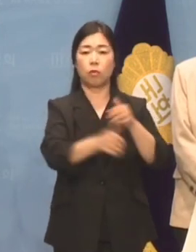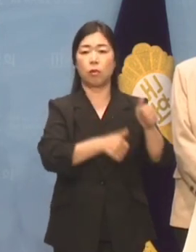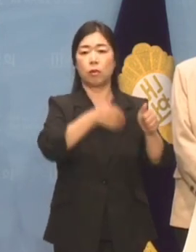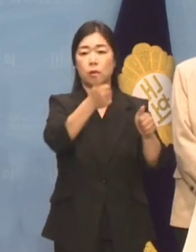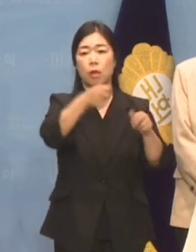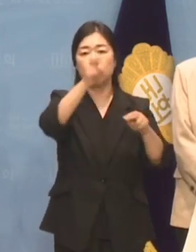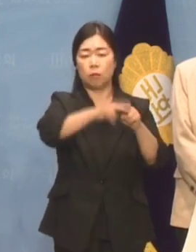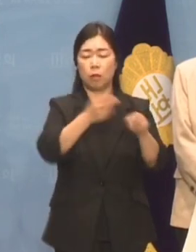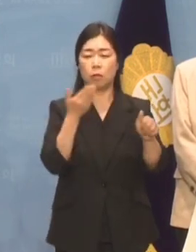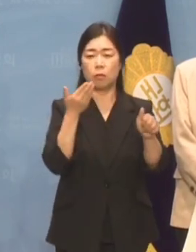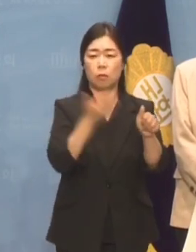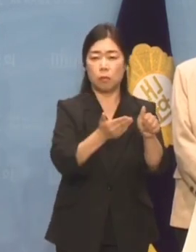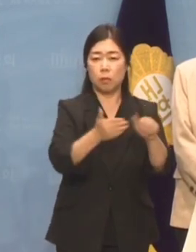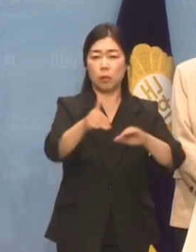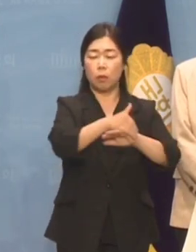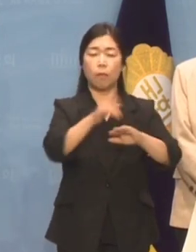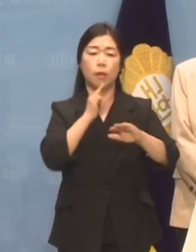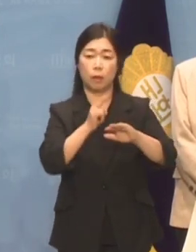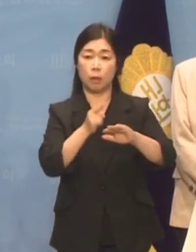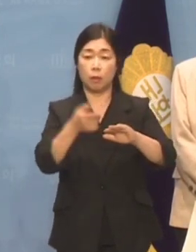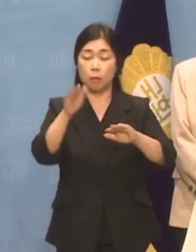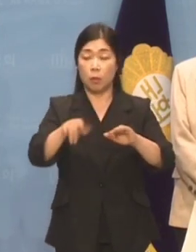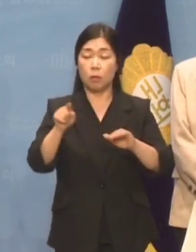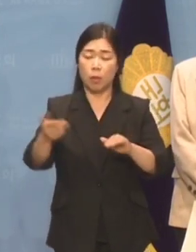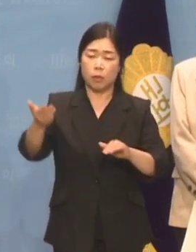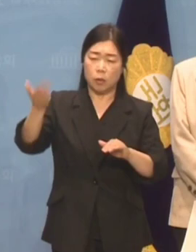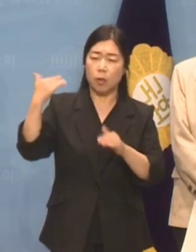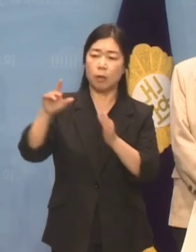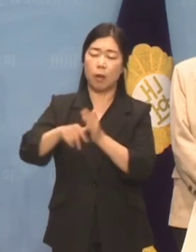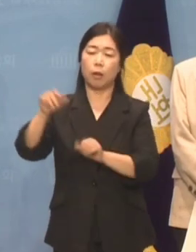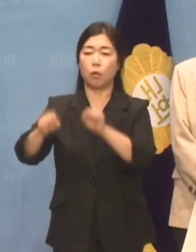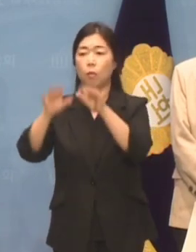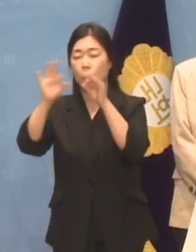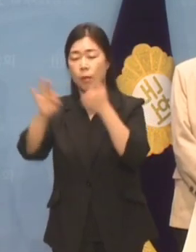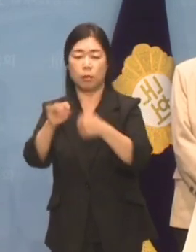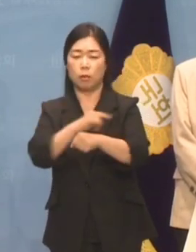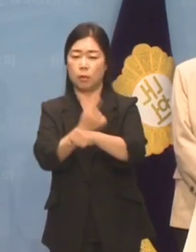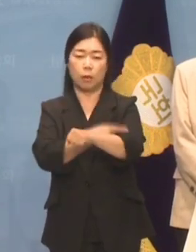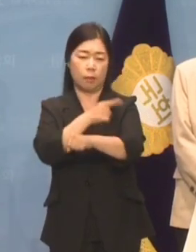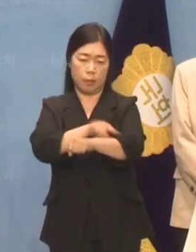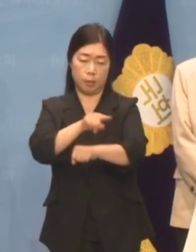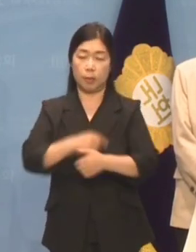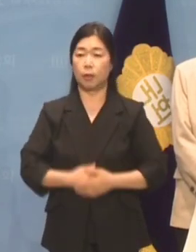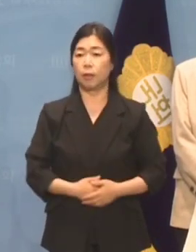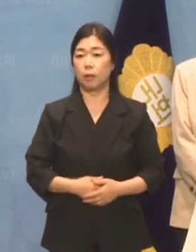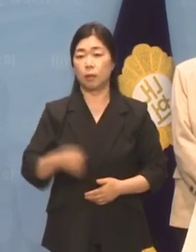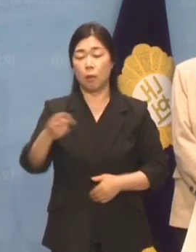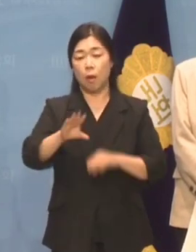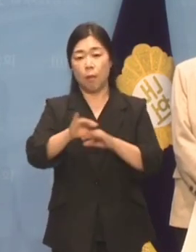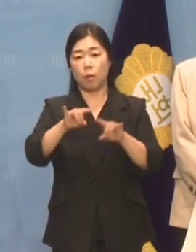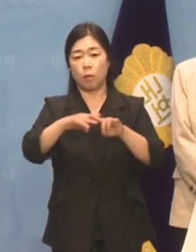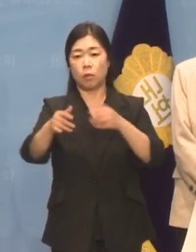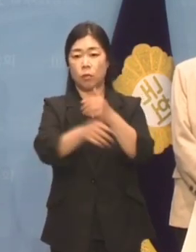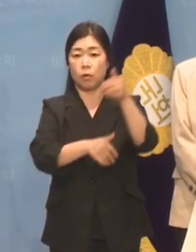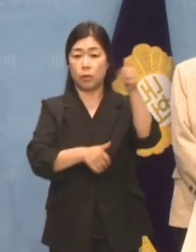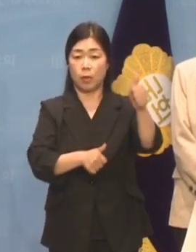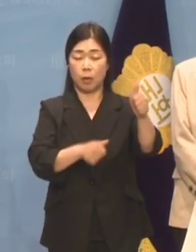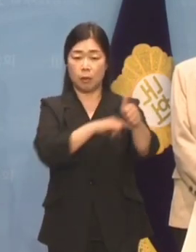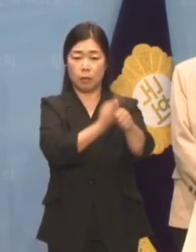것도 없습니다. 이것 하나만으로도 자격이 없습니다. 아니, 방통위원장 결격 사유를 논하기